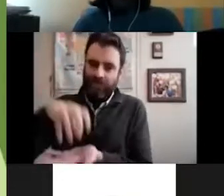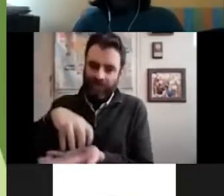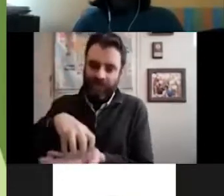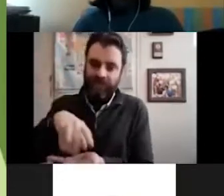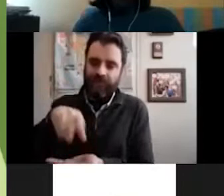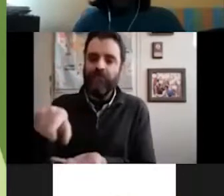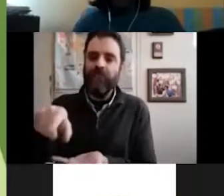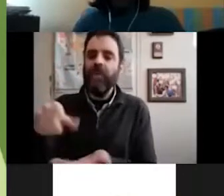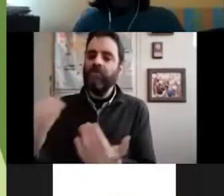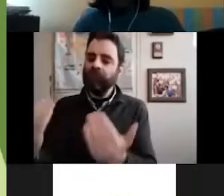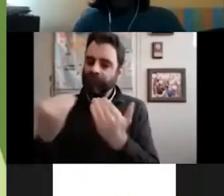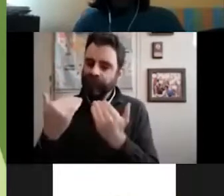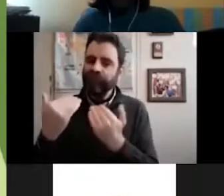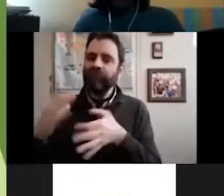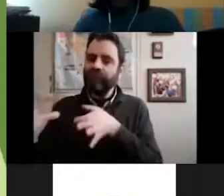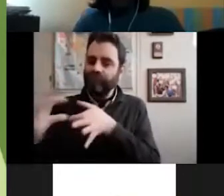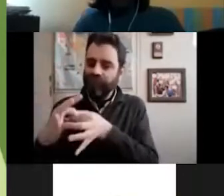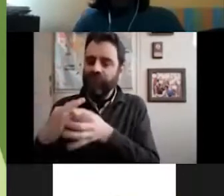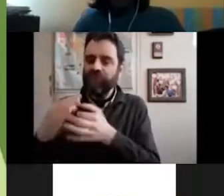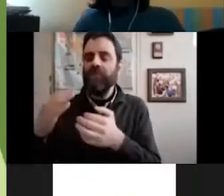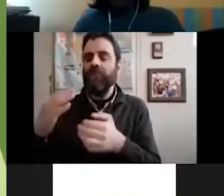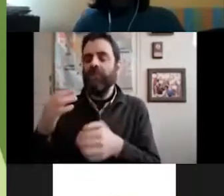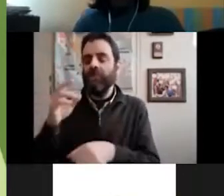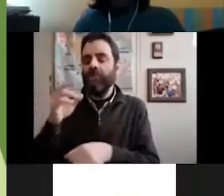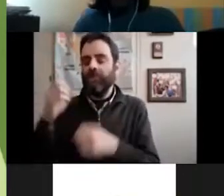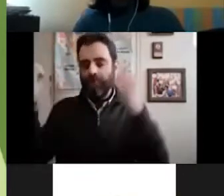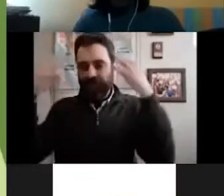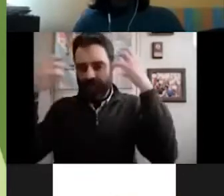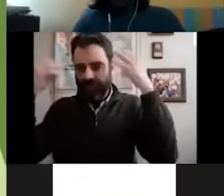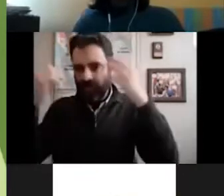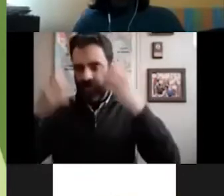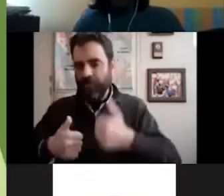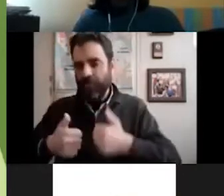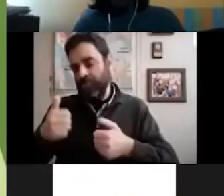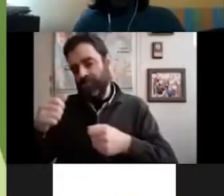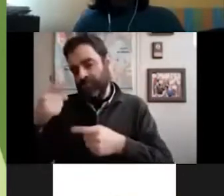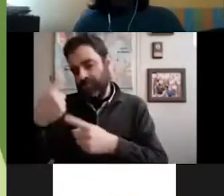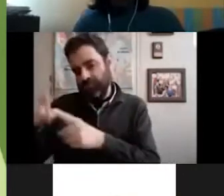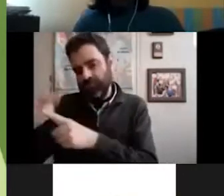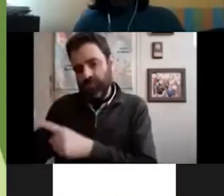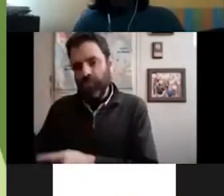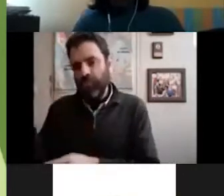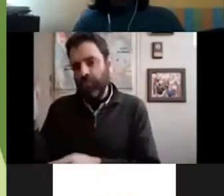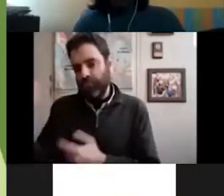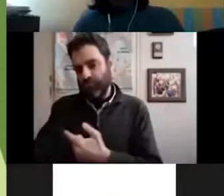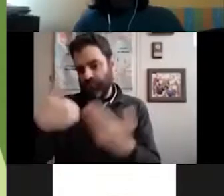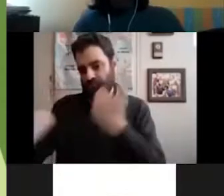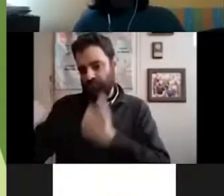Primero es la UNCE, ¿sí? Nos apoya ¿en qué sentido?